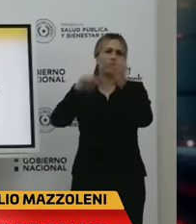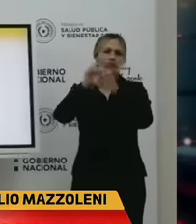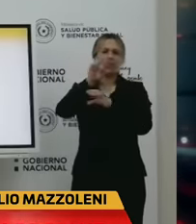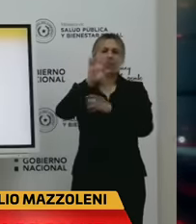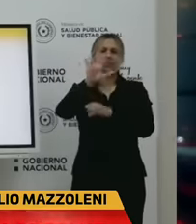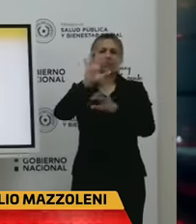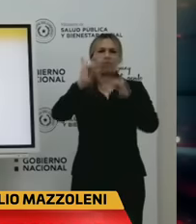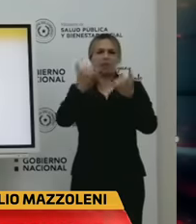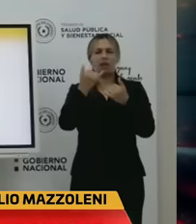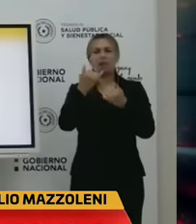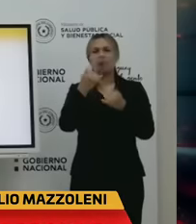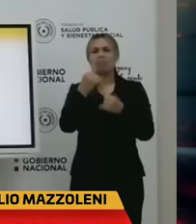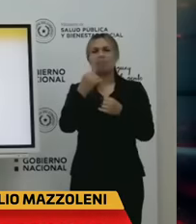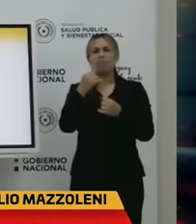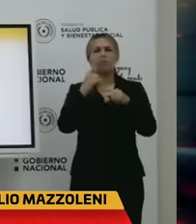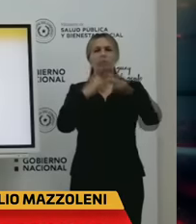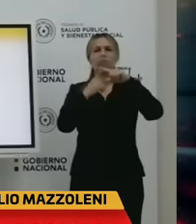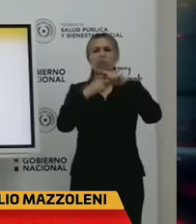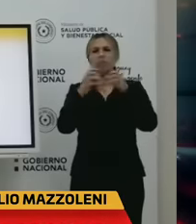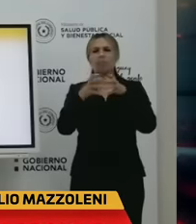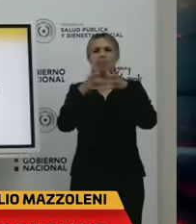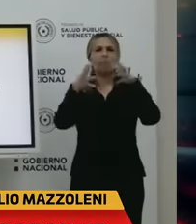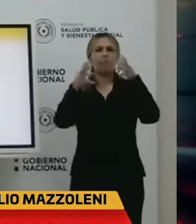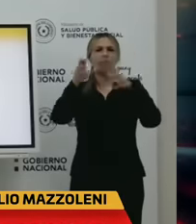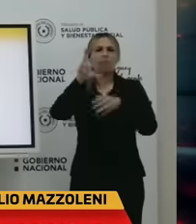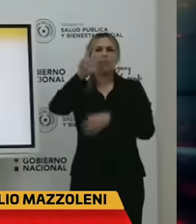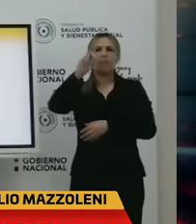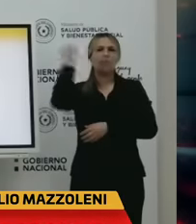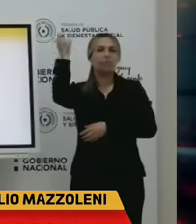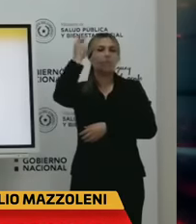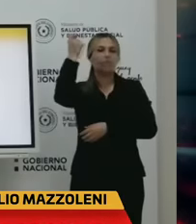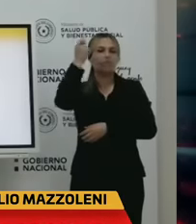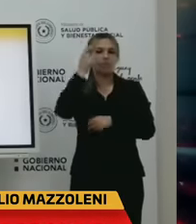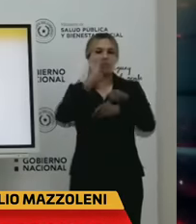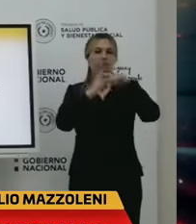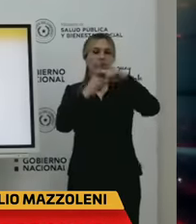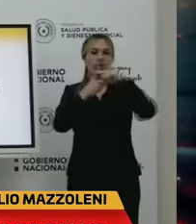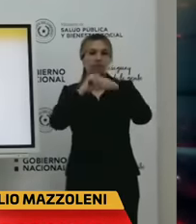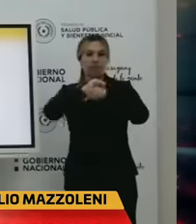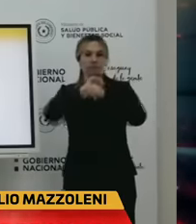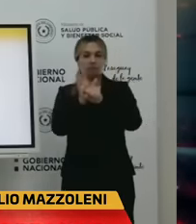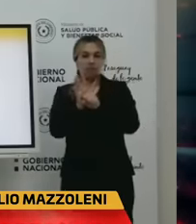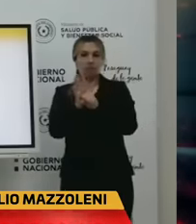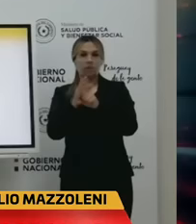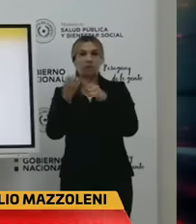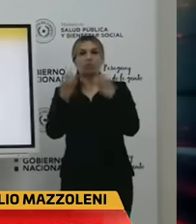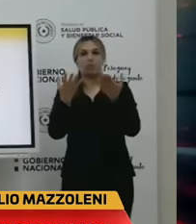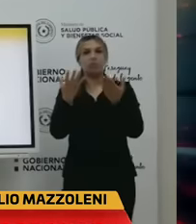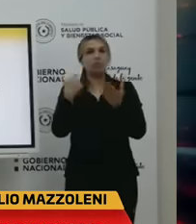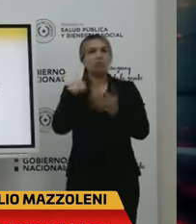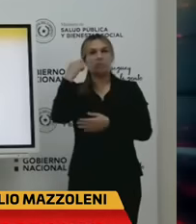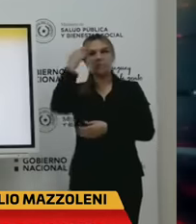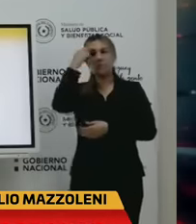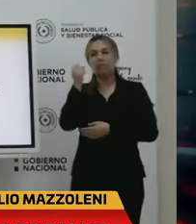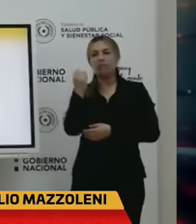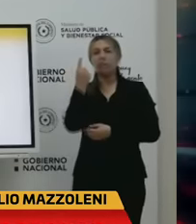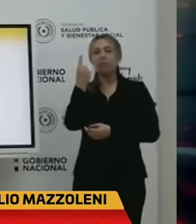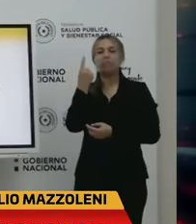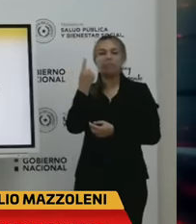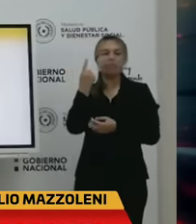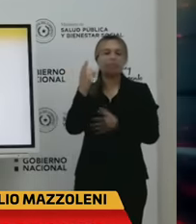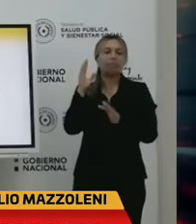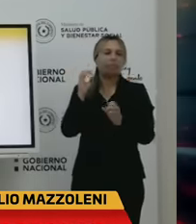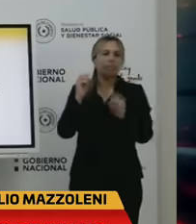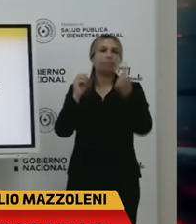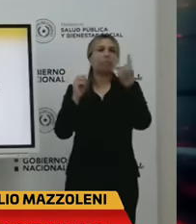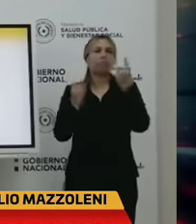el número de las infecciones ya está por arriba de los 30 millones. Así que realmente es una excepción y es muy probable que